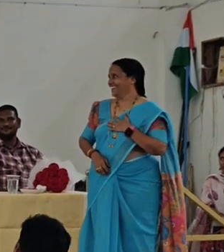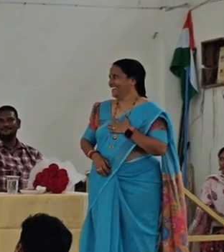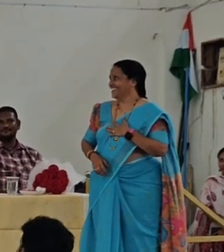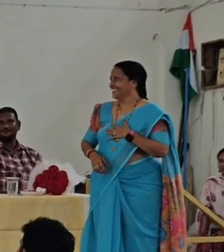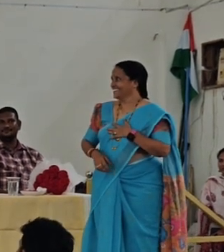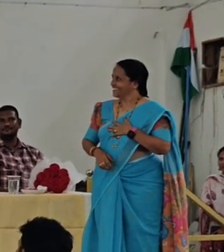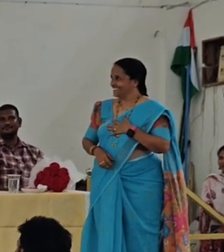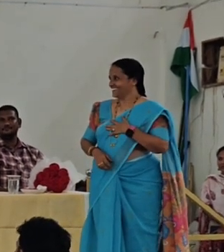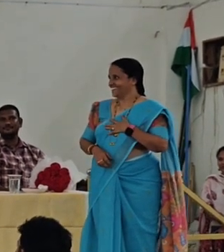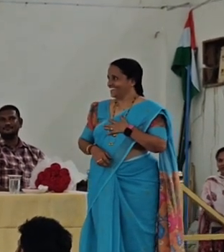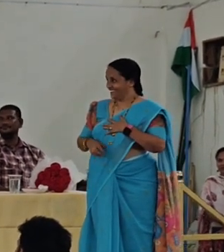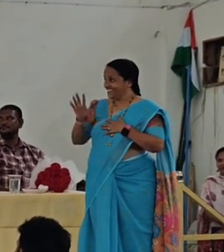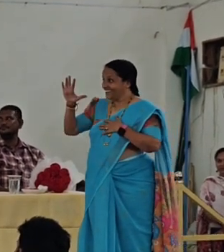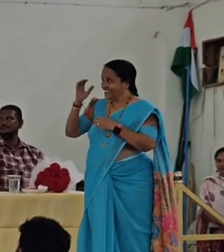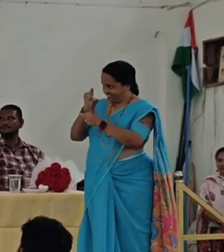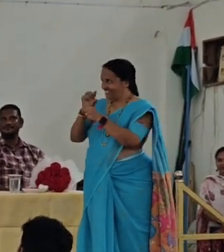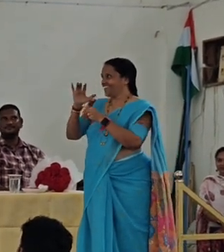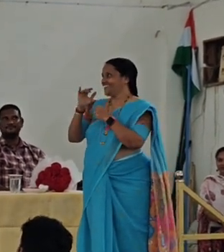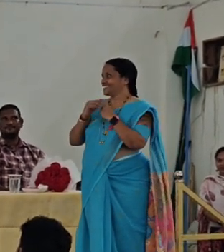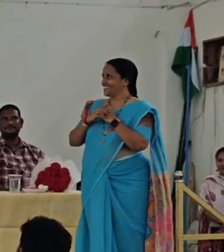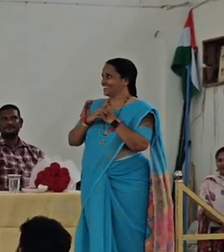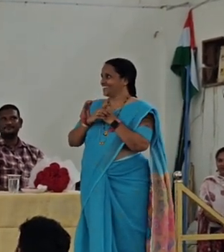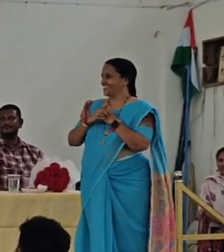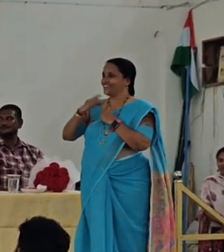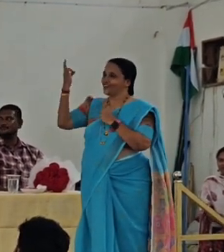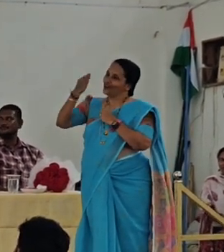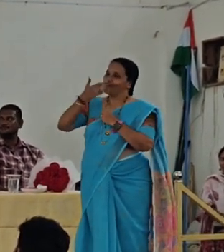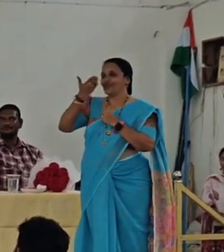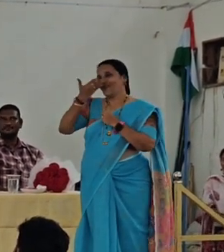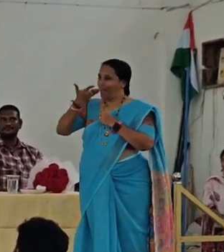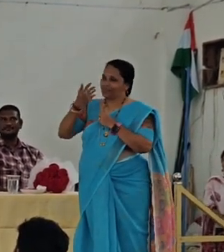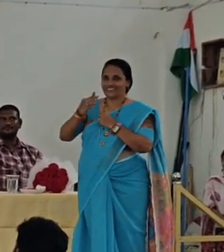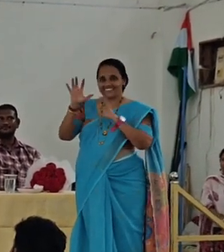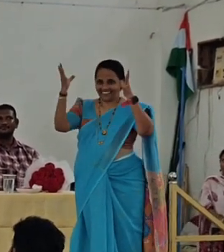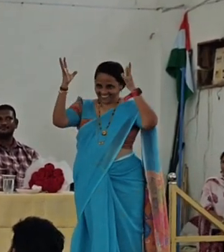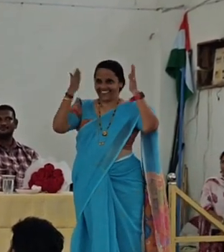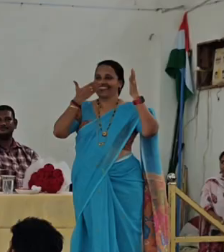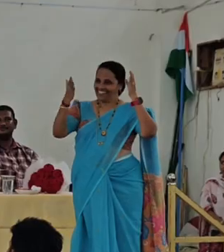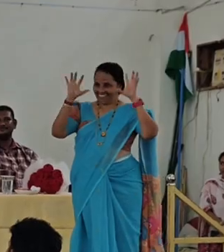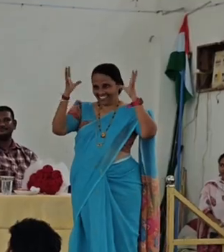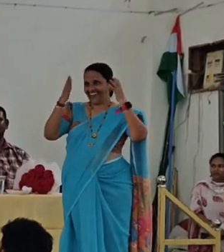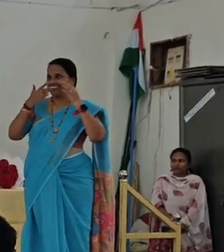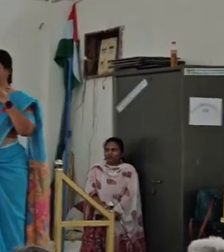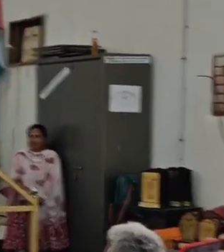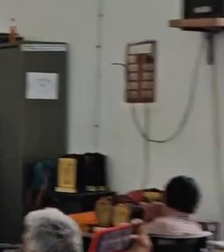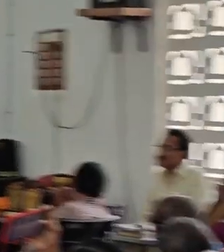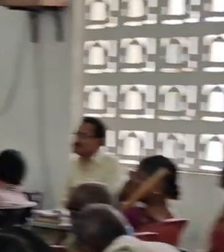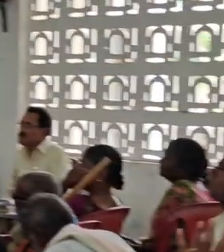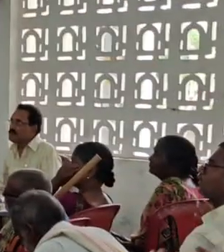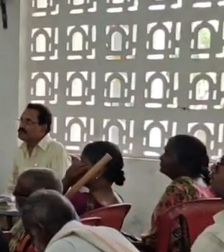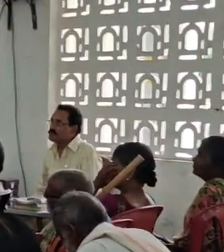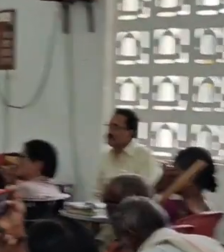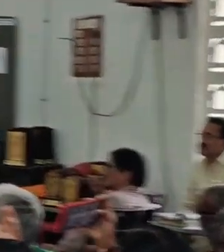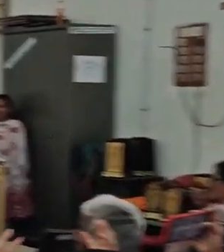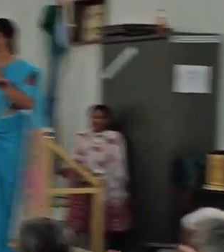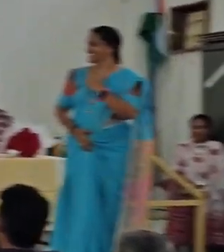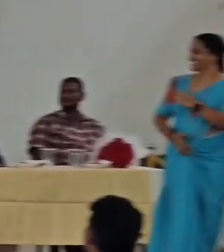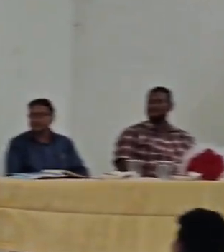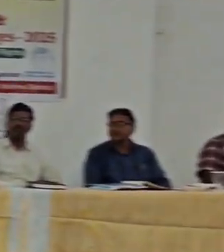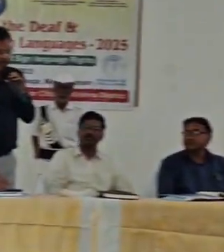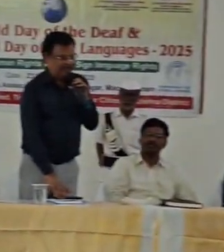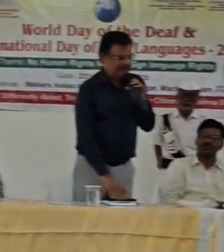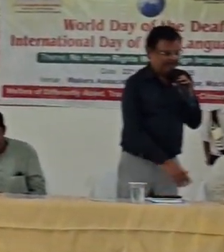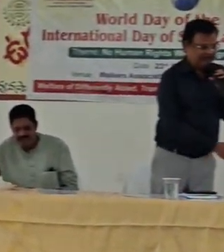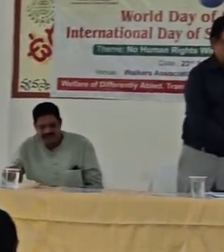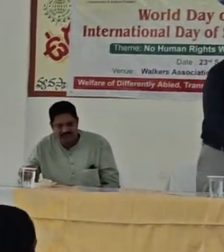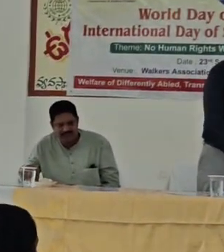స్మార్ట్ ఫోన్స్ నెక్స్ట్ ఇవ్వబోయేటన్ని తప్పనిసరిగా 5G ఫోన్స్ వాటిని వాస్తవంగా తెలియజేస్తున్నాం.